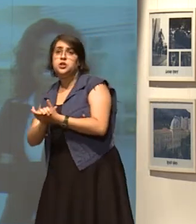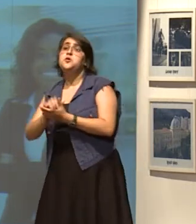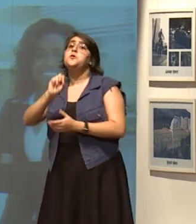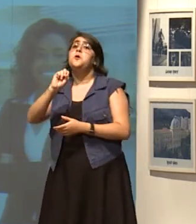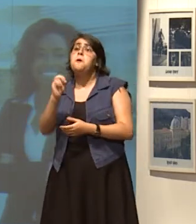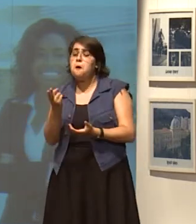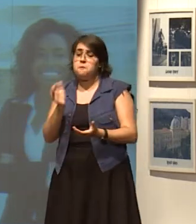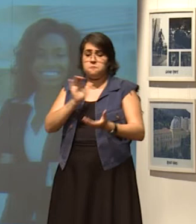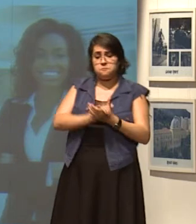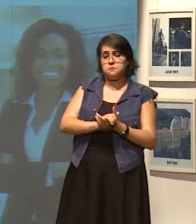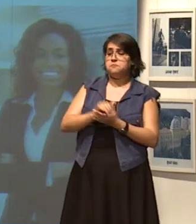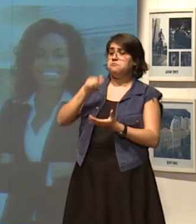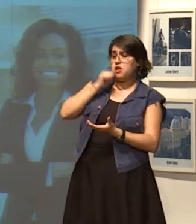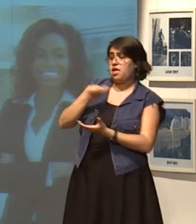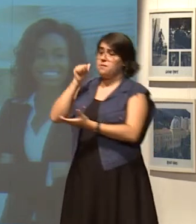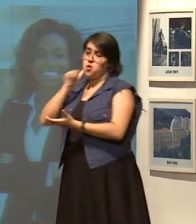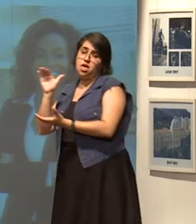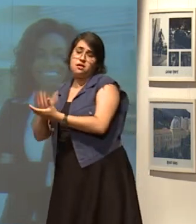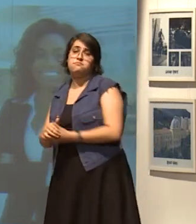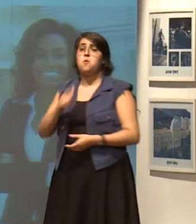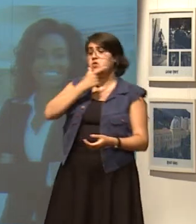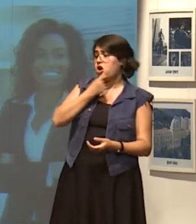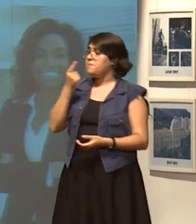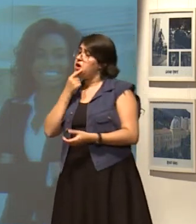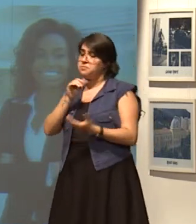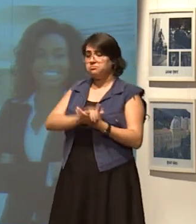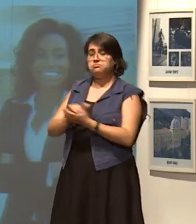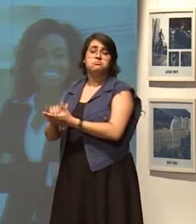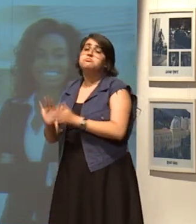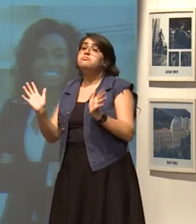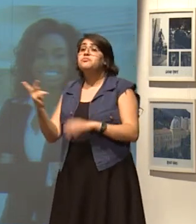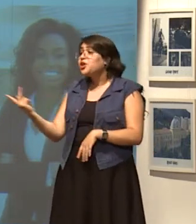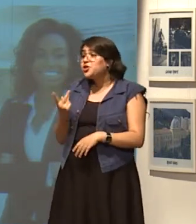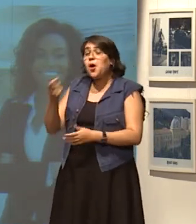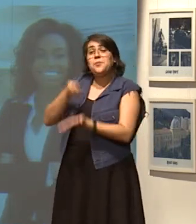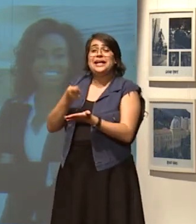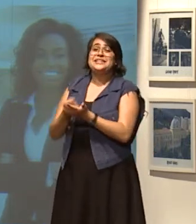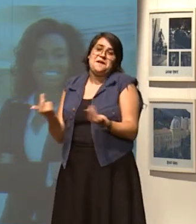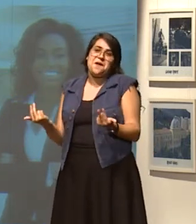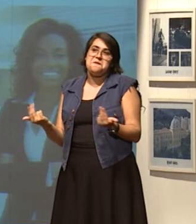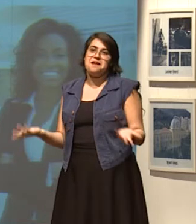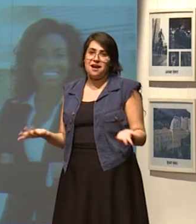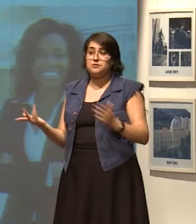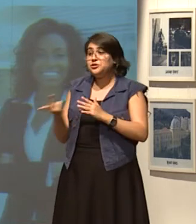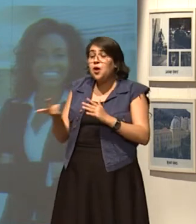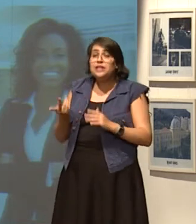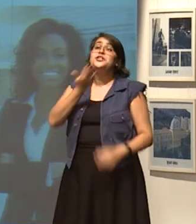casa. Seja homem, seja mulher, seja esposa. Seja duas mulheres, dois homens. O casal